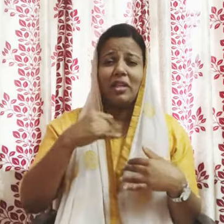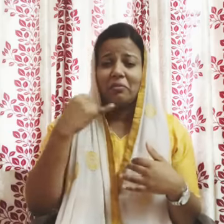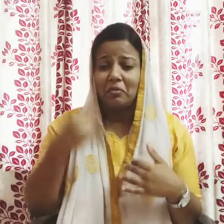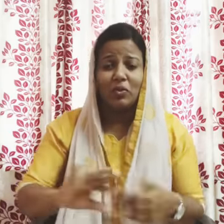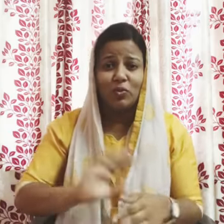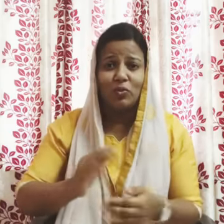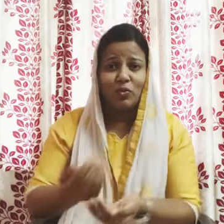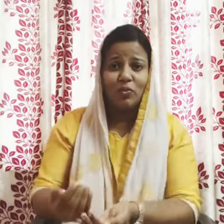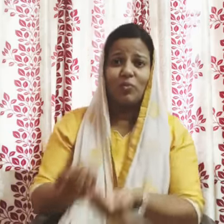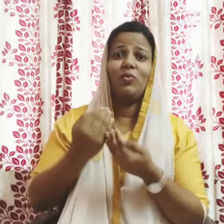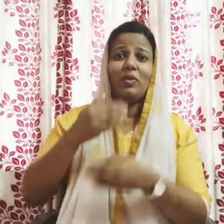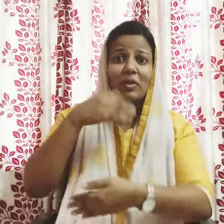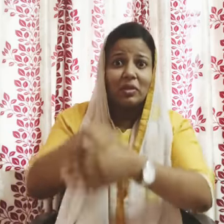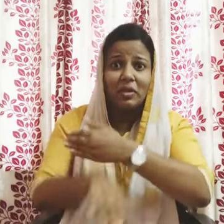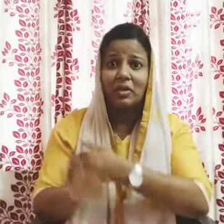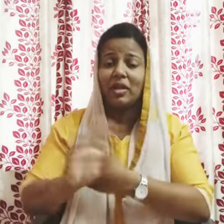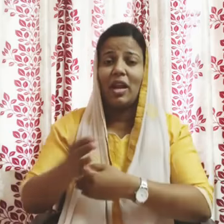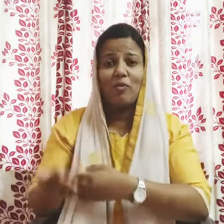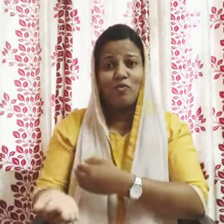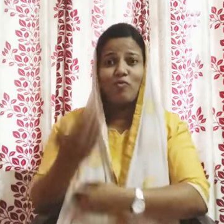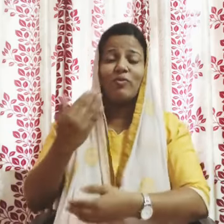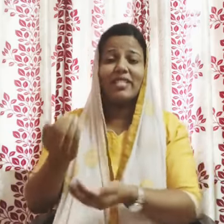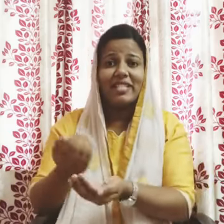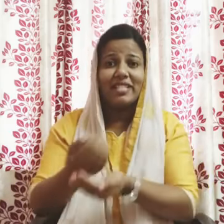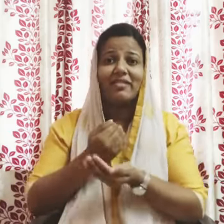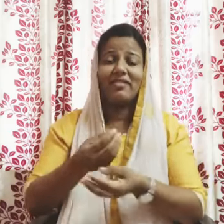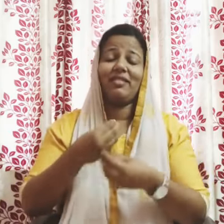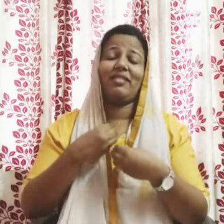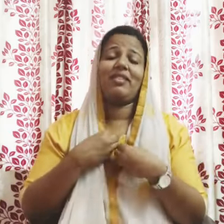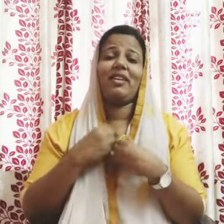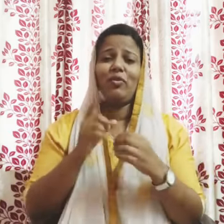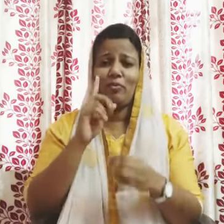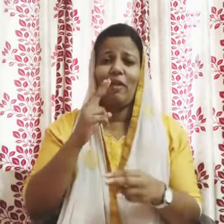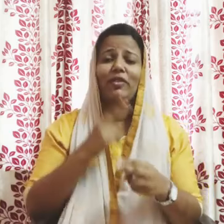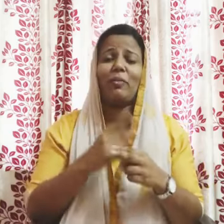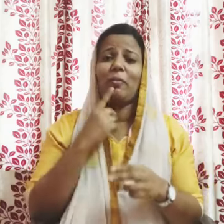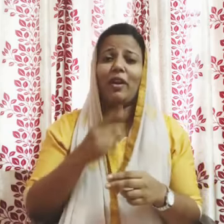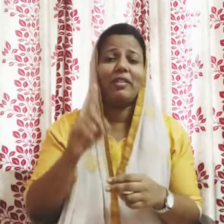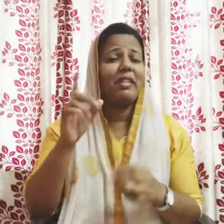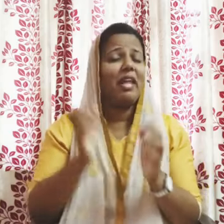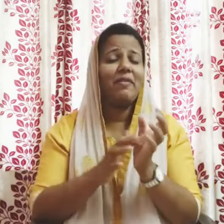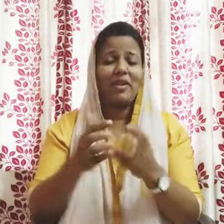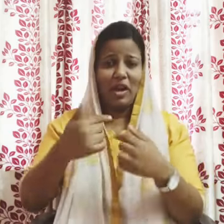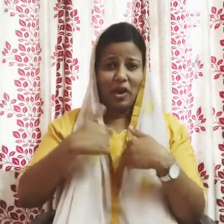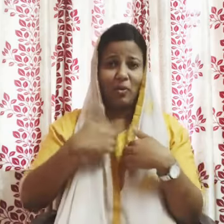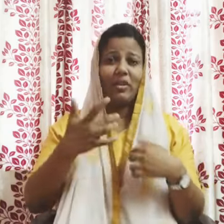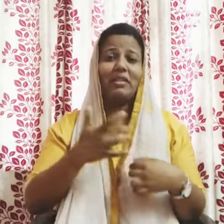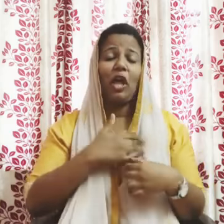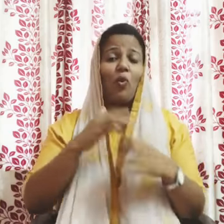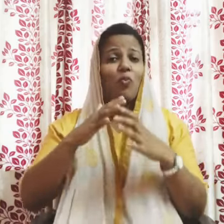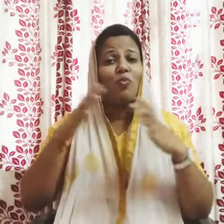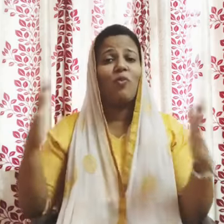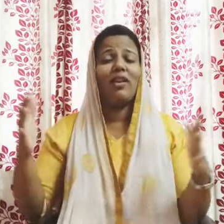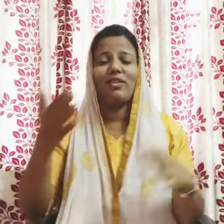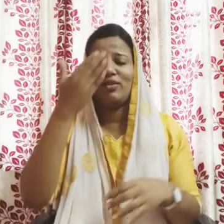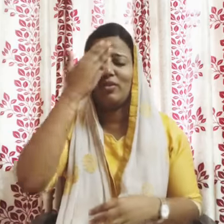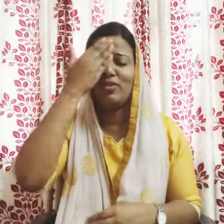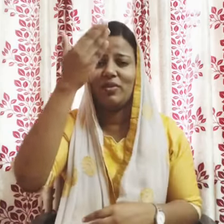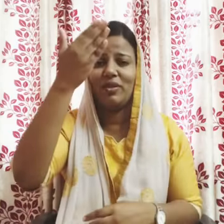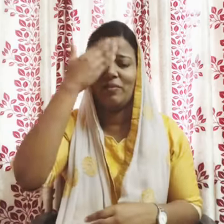നിന്ന് രക്ഷിച്ചിരിക്കുന്നു. ആമേൻ. എന്നോടുള്ള ദയ വലിയതല്ലോ. ഒരു പ്രാവശ്യം കൂടെ പറ, എന്നോടുള്ള അങ്ങയുടെ ദയ വലിയതല്ലോ. അതിനായിട്ട്